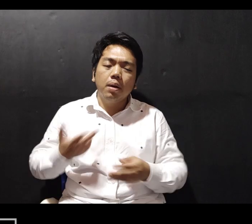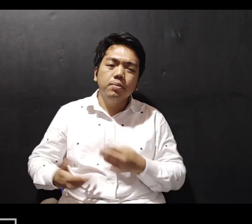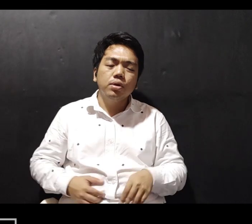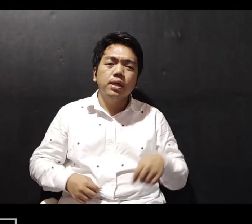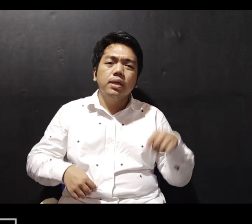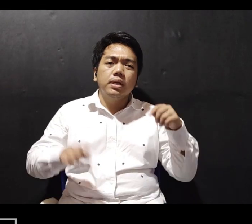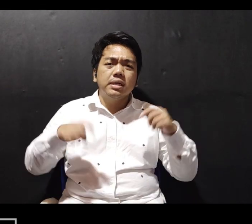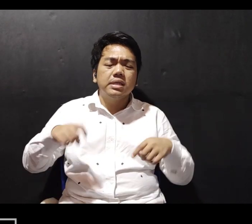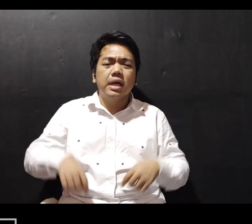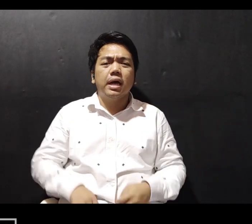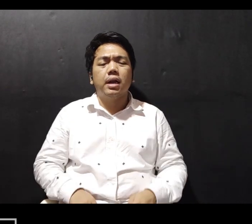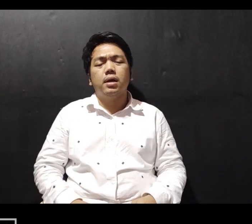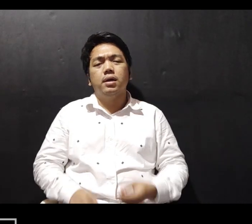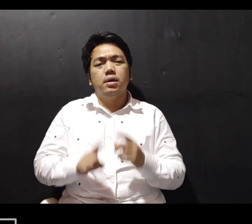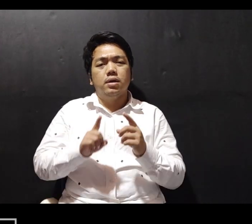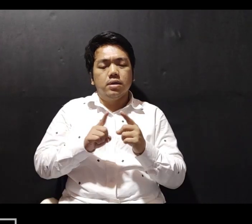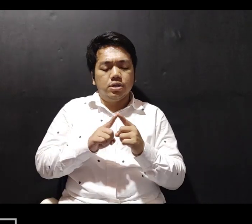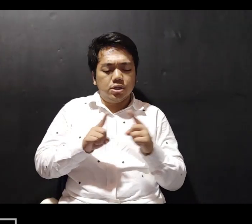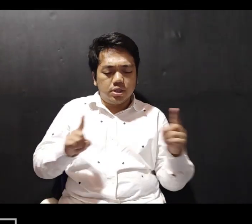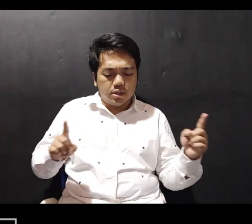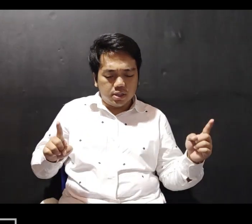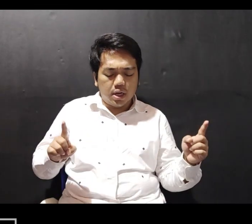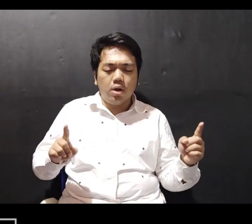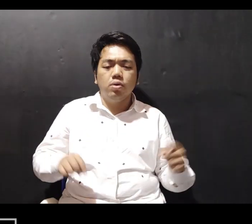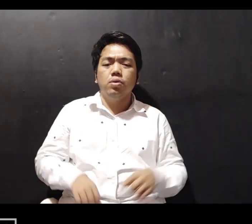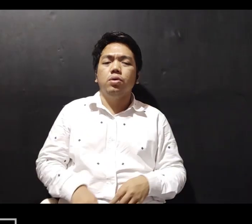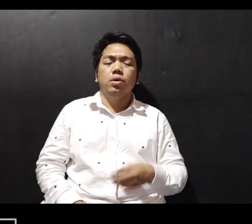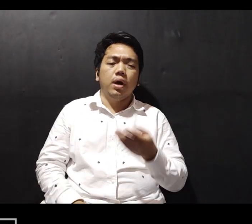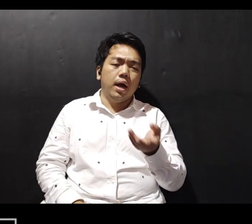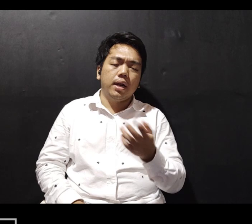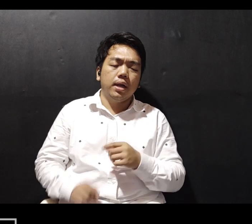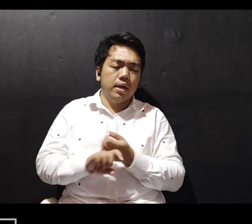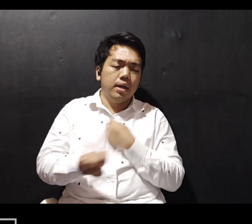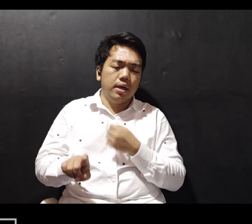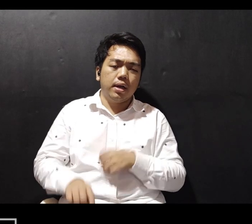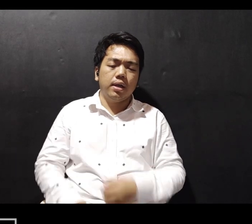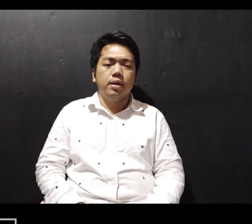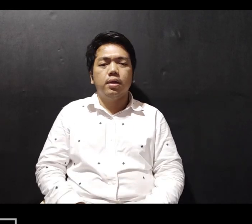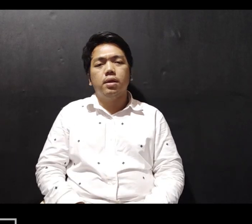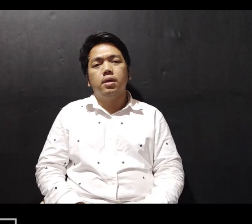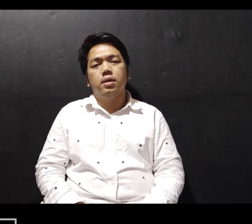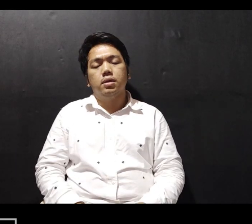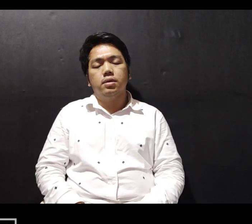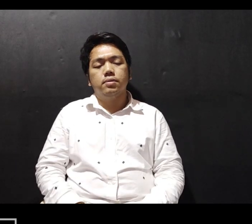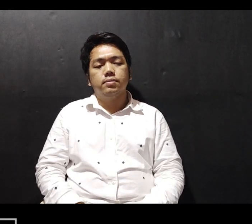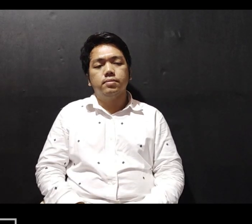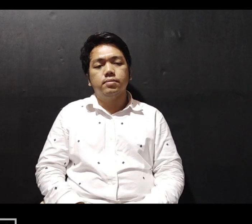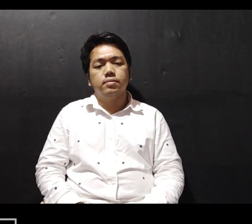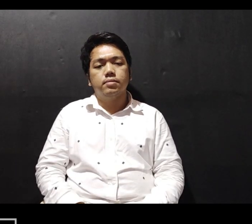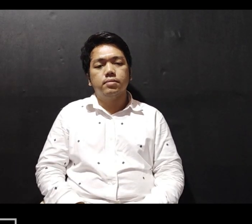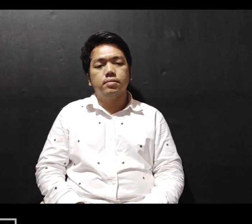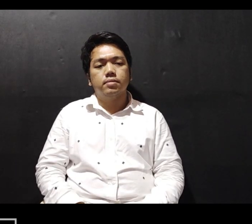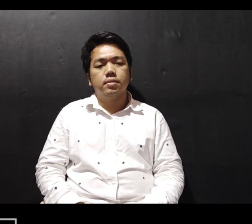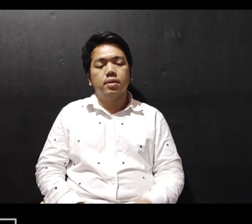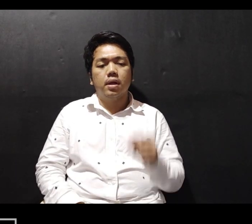Mungkin saat ini jarak dari pengharapan Anda dan realita Anda kelihatannya begitu jauh. Dan